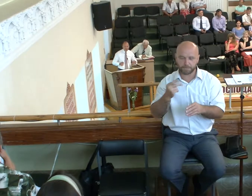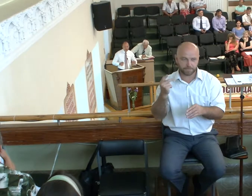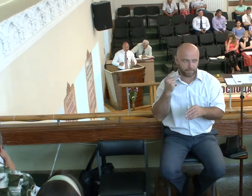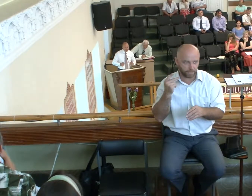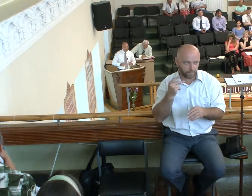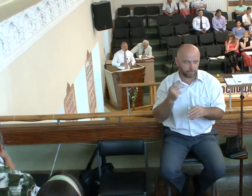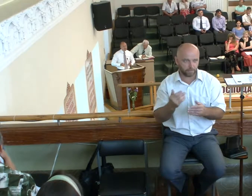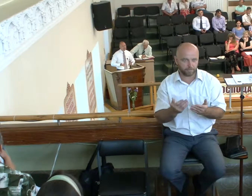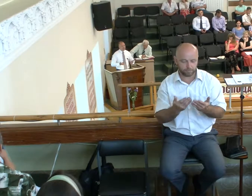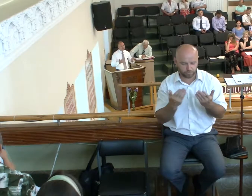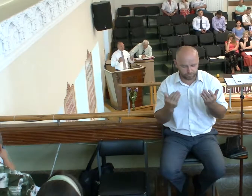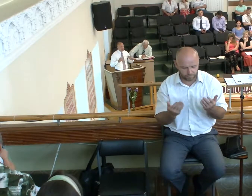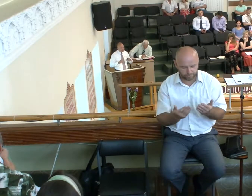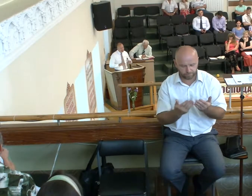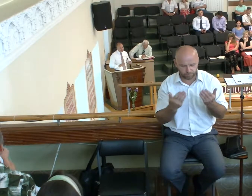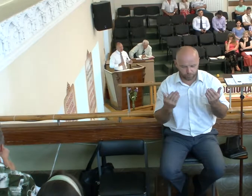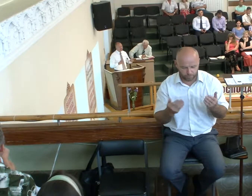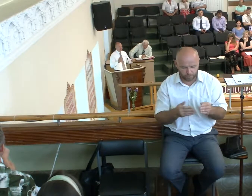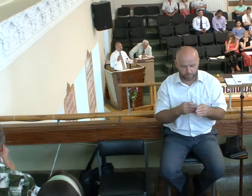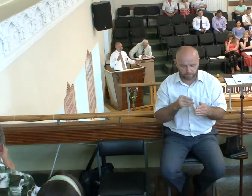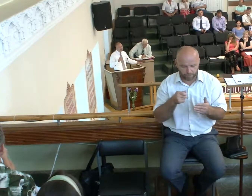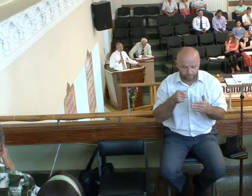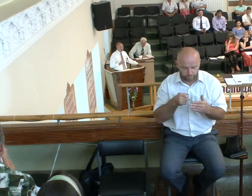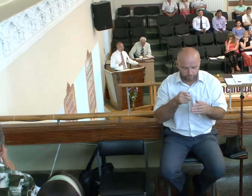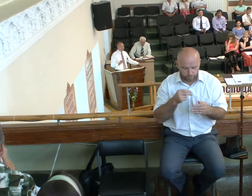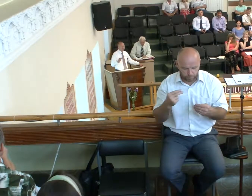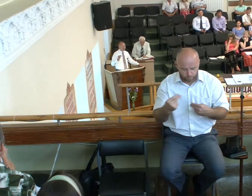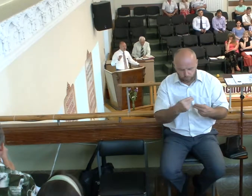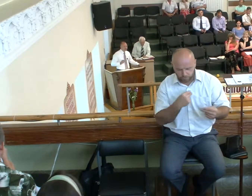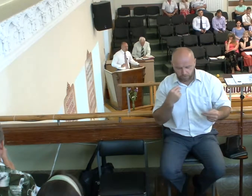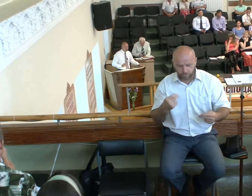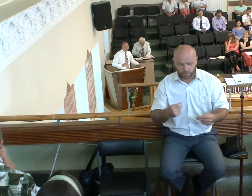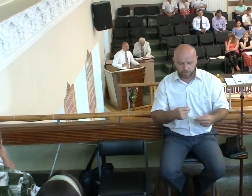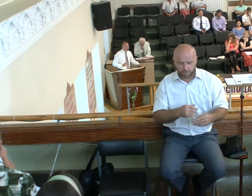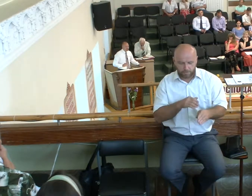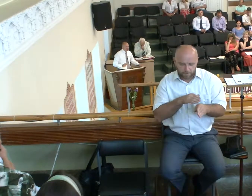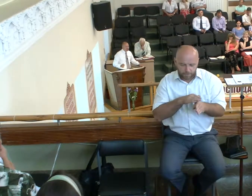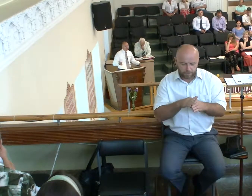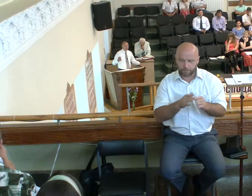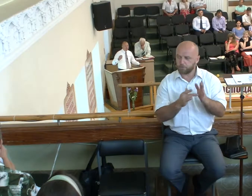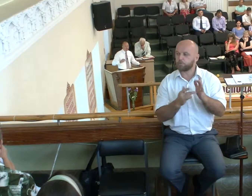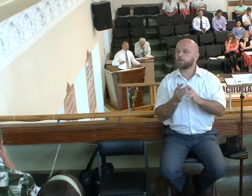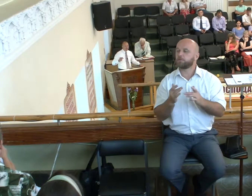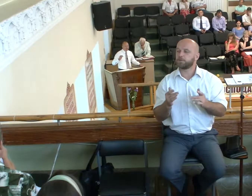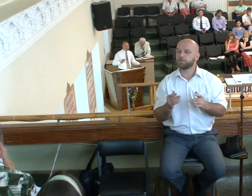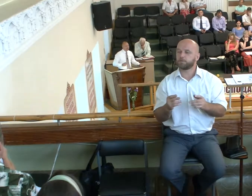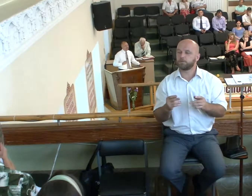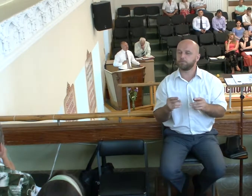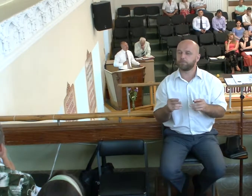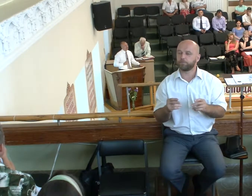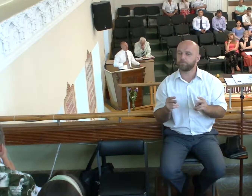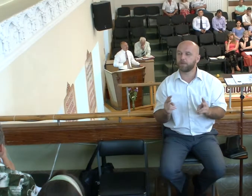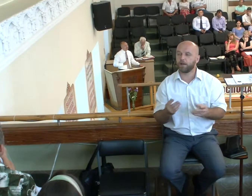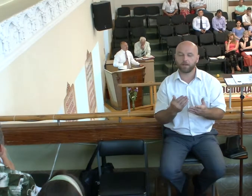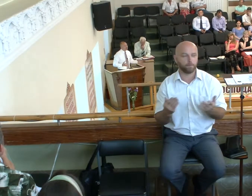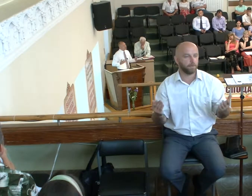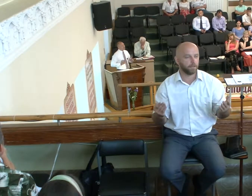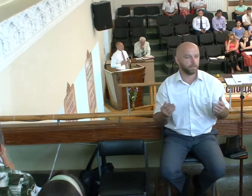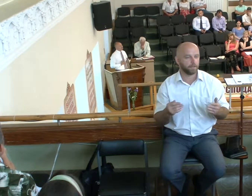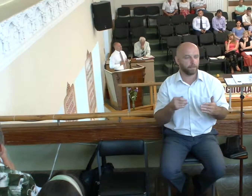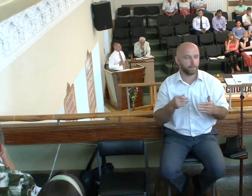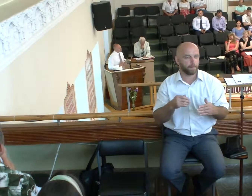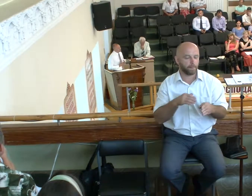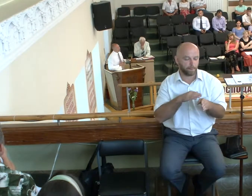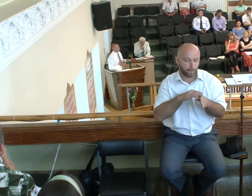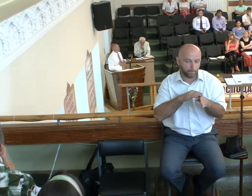людей. Друзья мои, наполняться Иисусом Христом. Чем мы наполняем себя? Чем